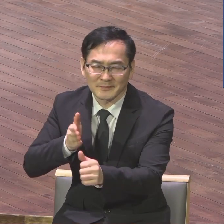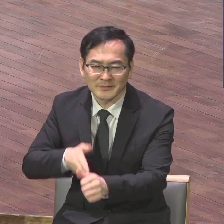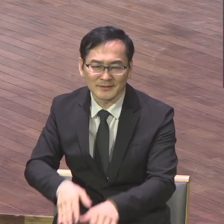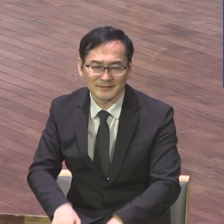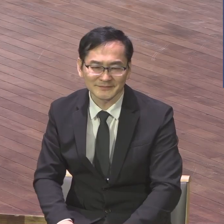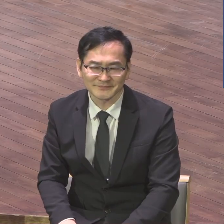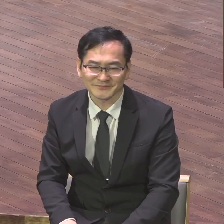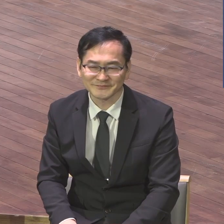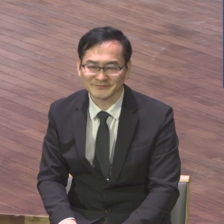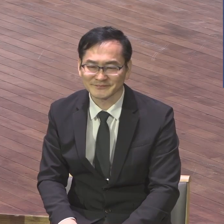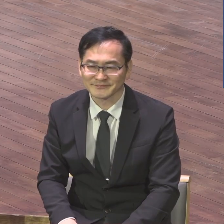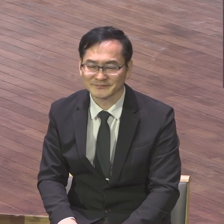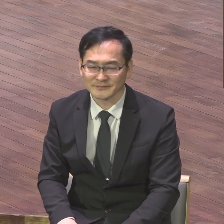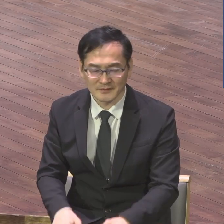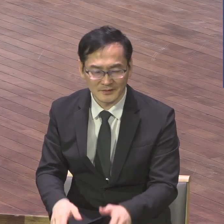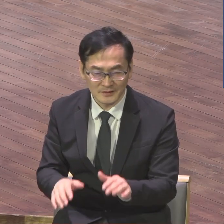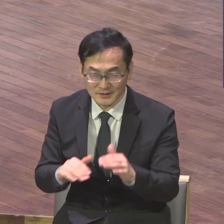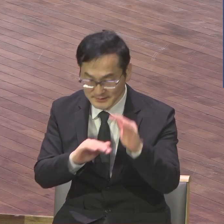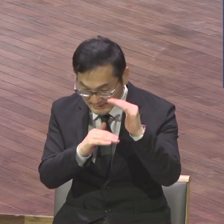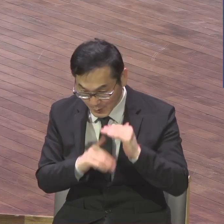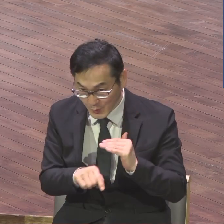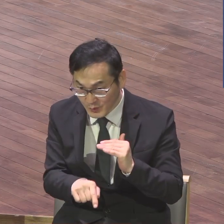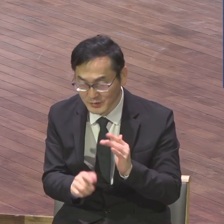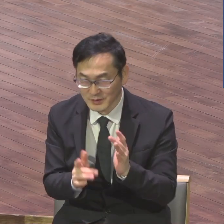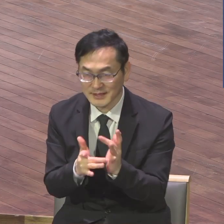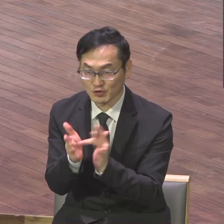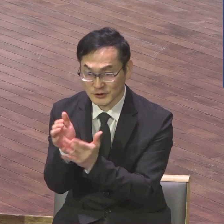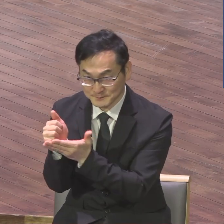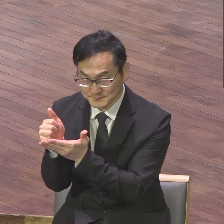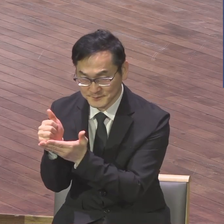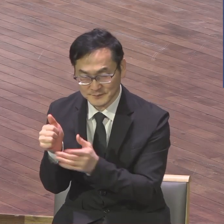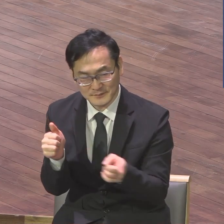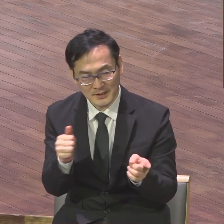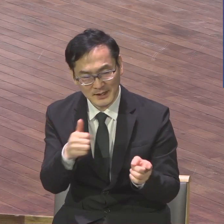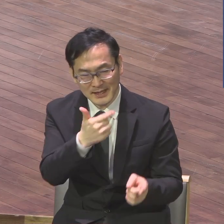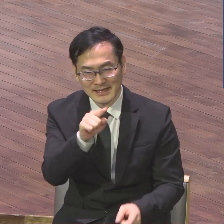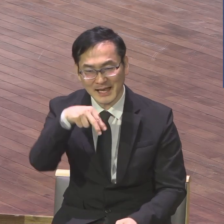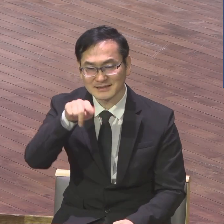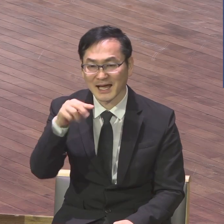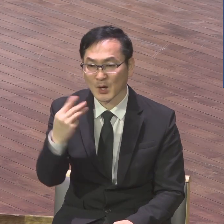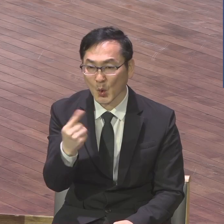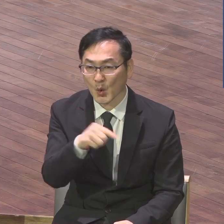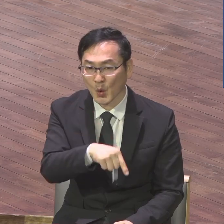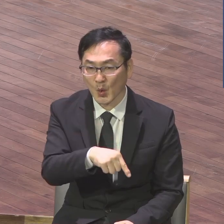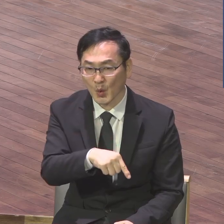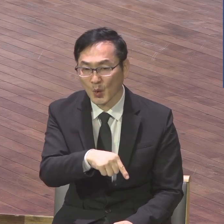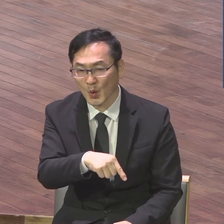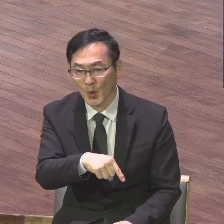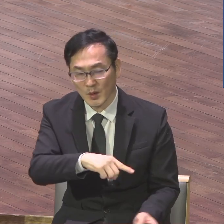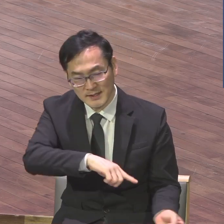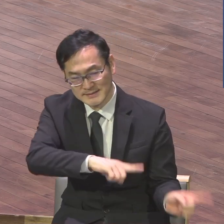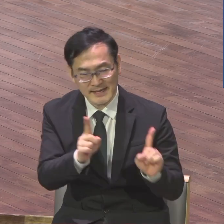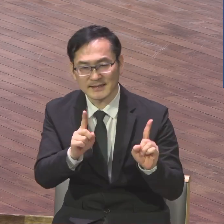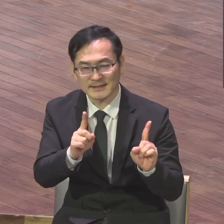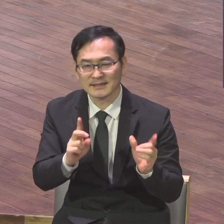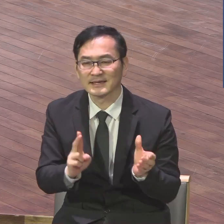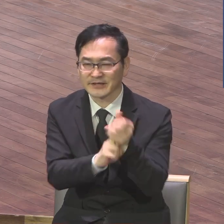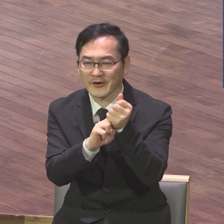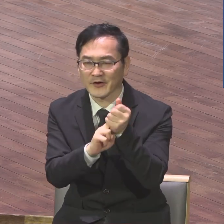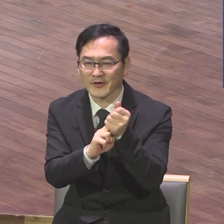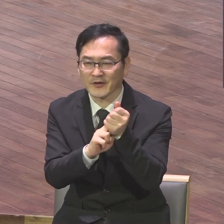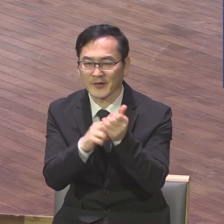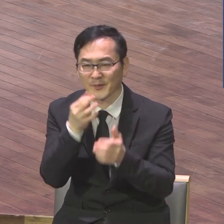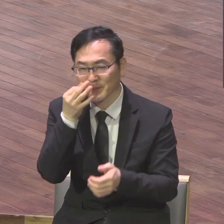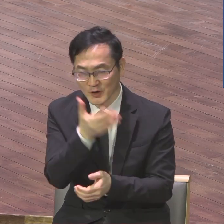오늘 본문은 예수님께서 죽은 나사로를 살리는 표적이 나오는데 이 요한복음에